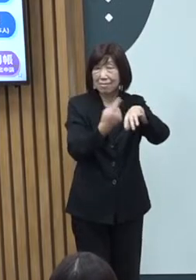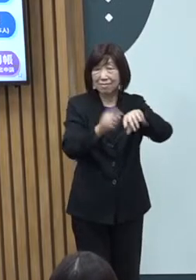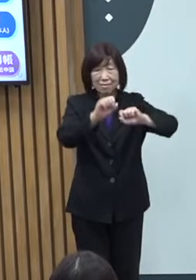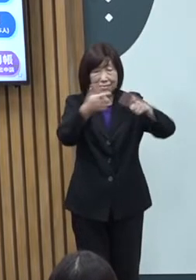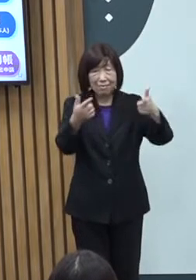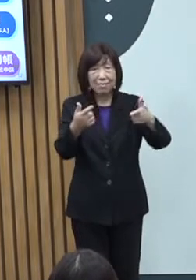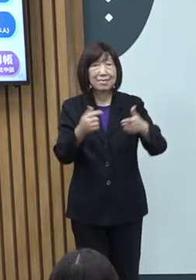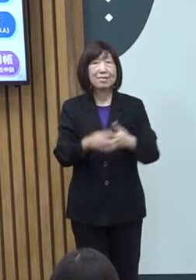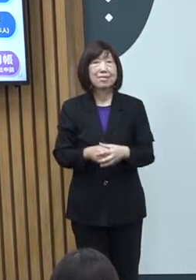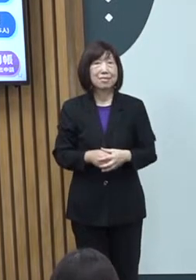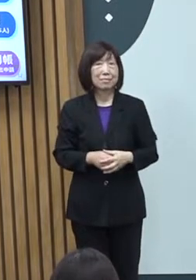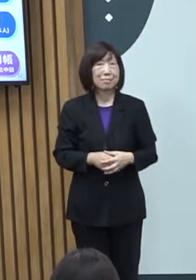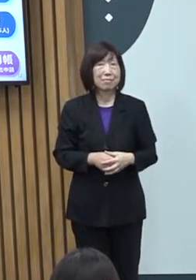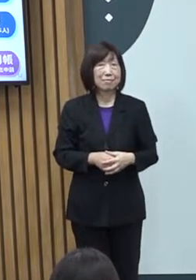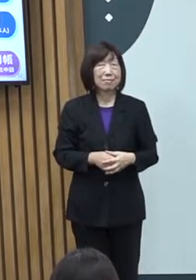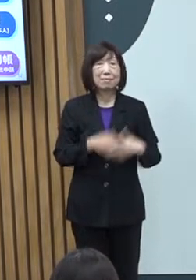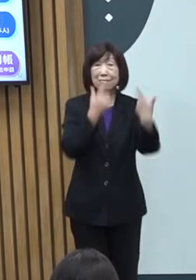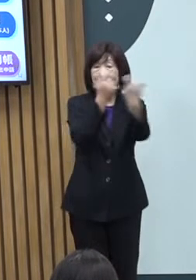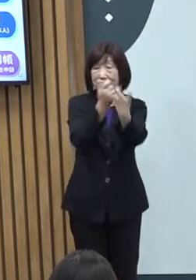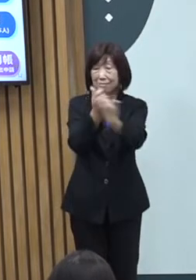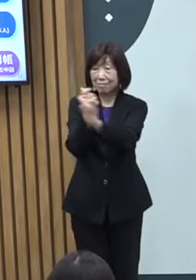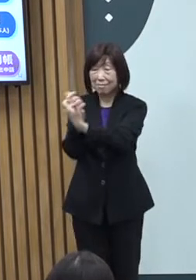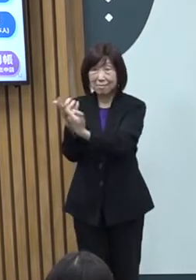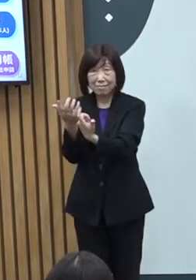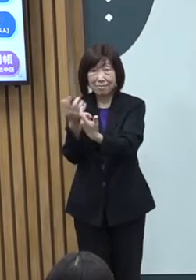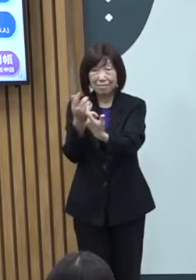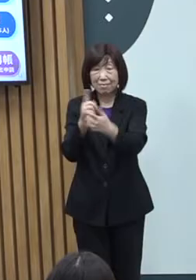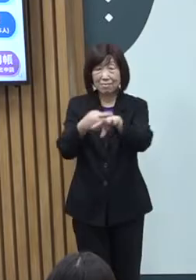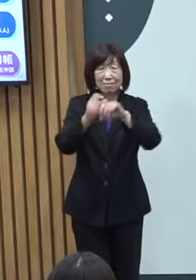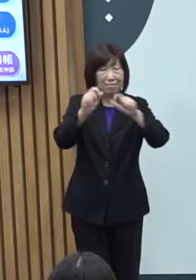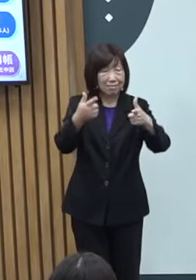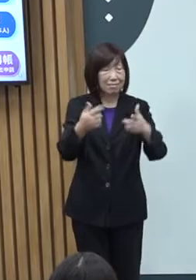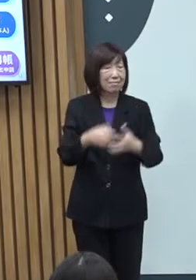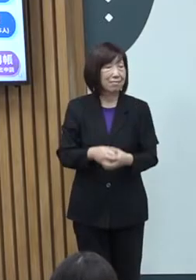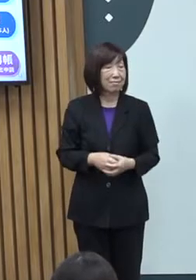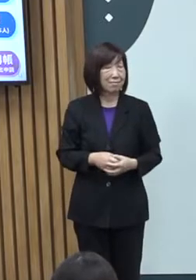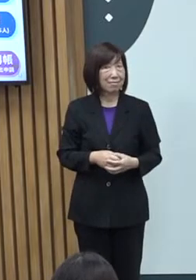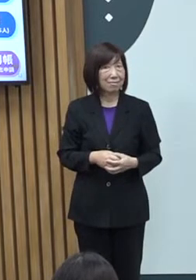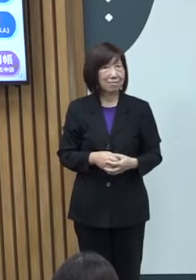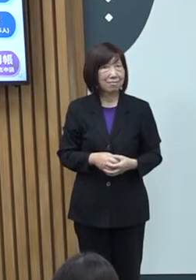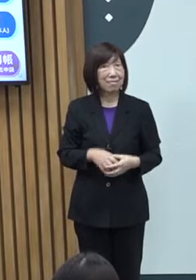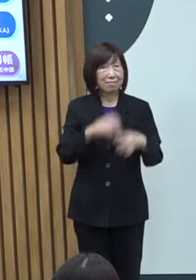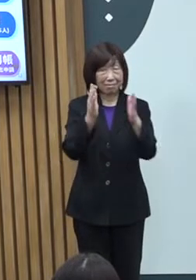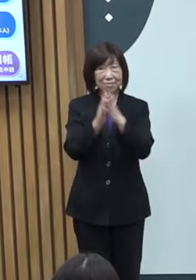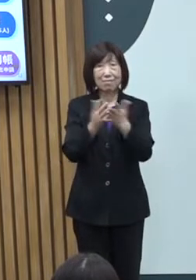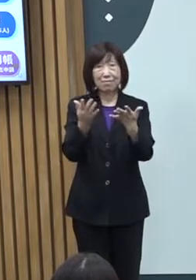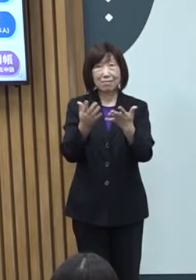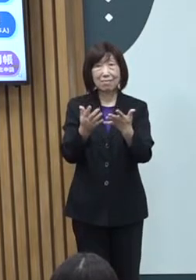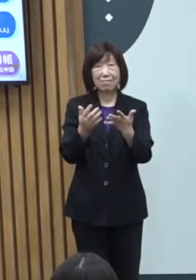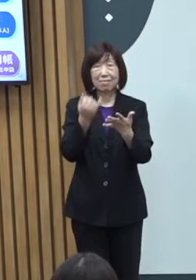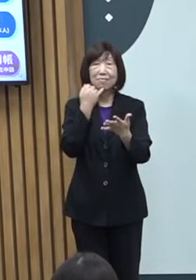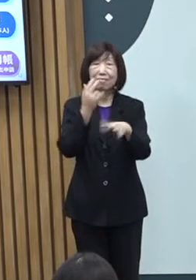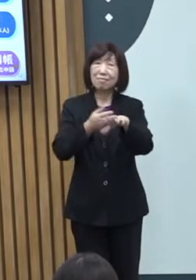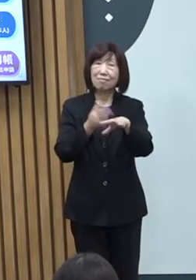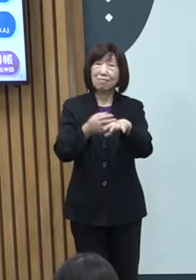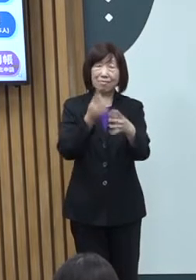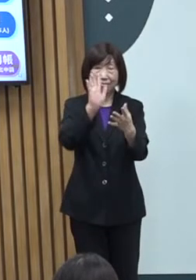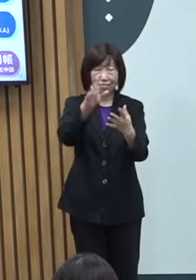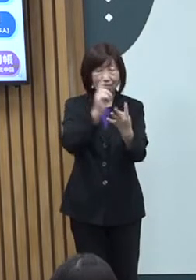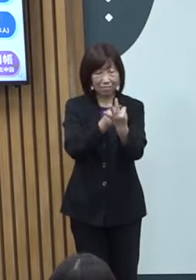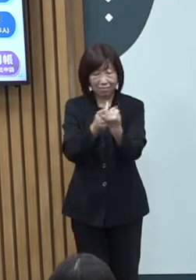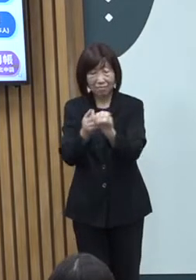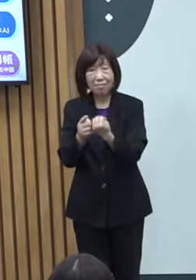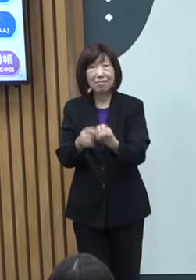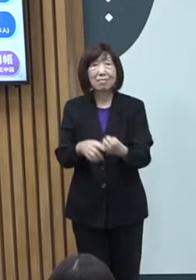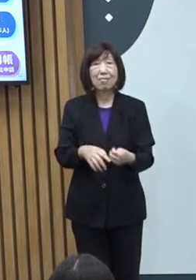不同，那为了因应不同缴纳习惯的车主，我们提供非常多元的缴纳管道。那对于有